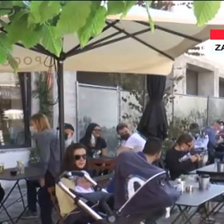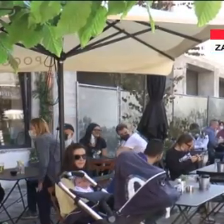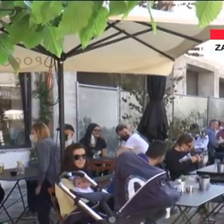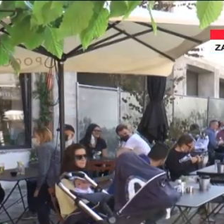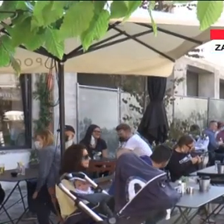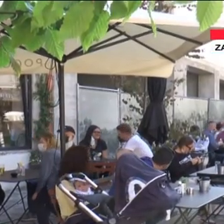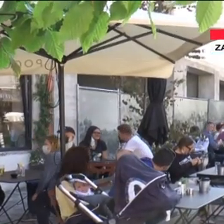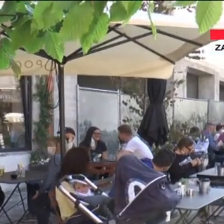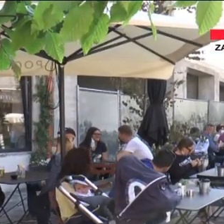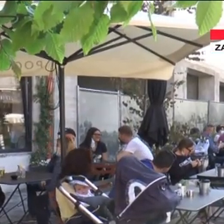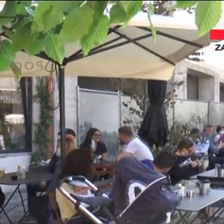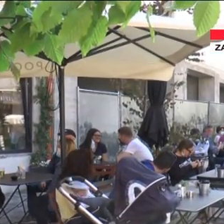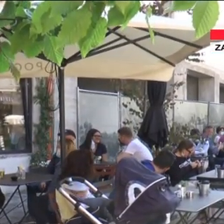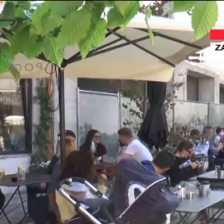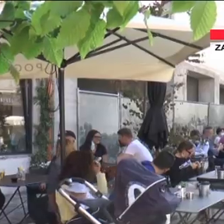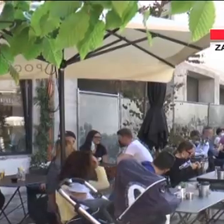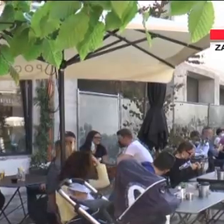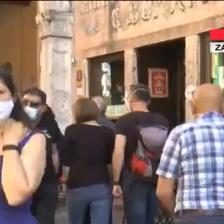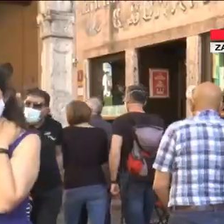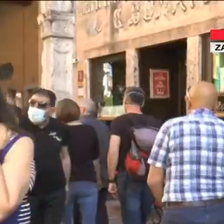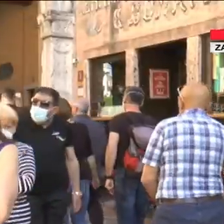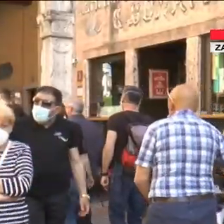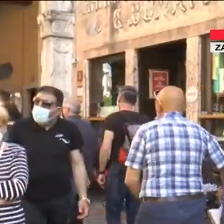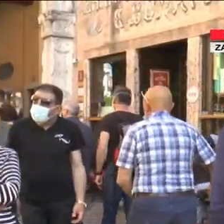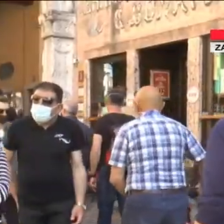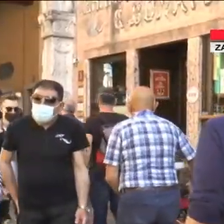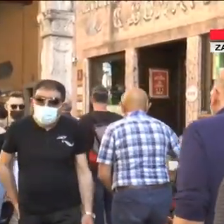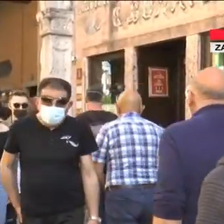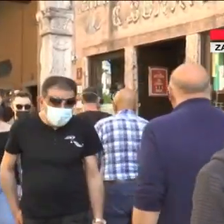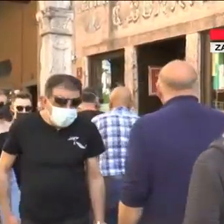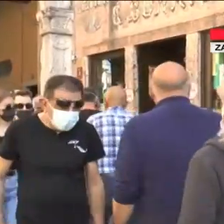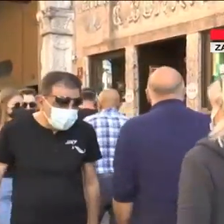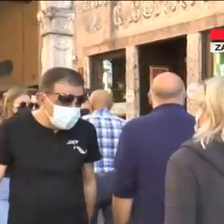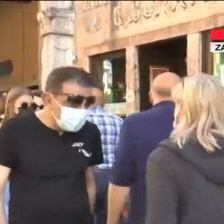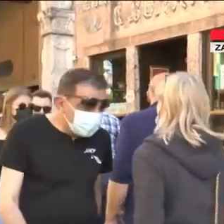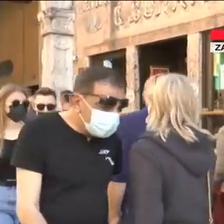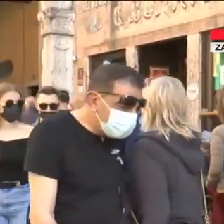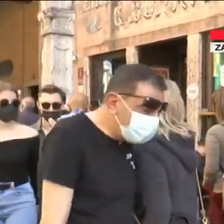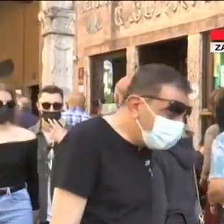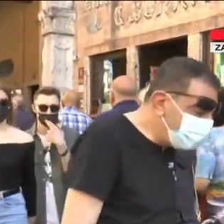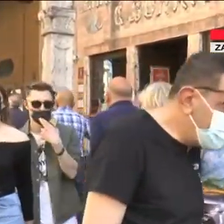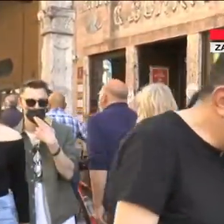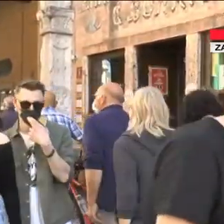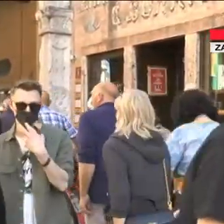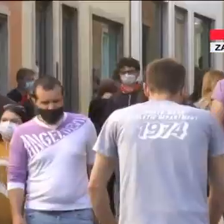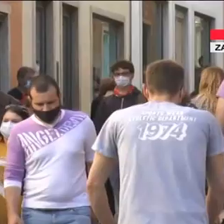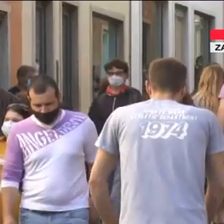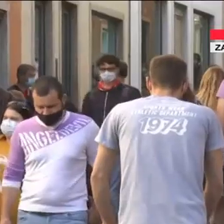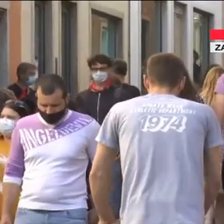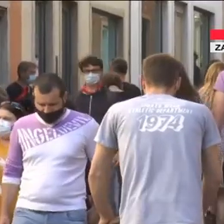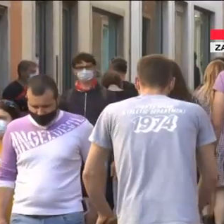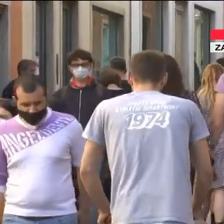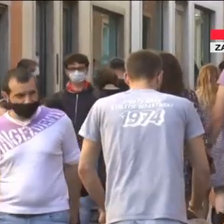però molti anche i turisti provenienti da altre zone del Veneto, arrivati per dare un'occhiata al Ponte Vecchio, i cui lavori sono ormai in via di ultimazione, o per